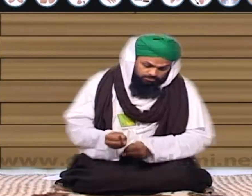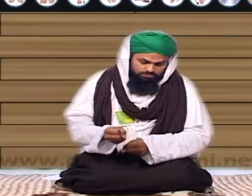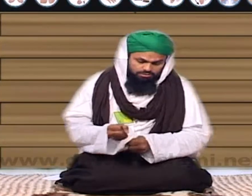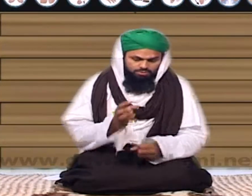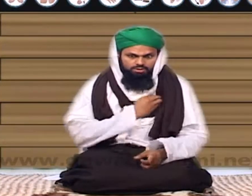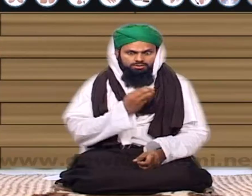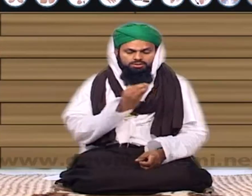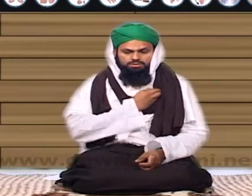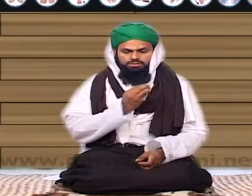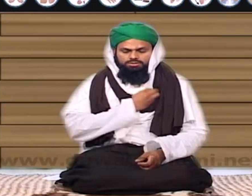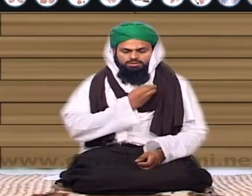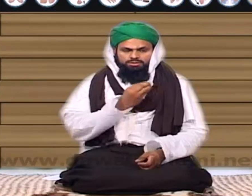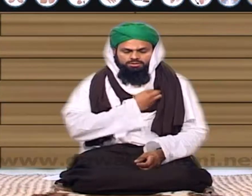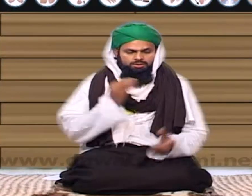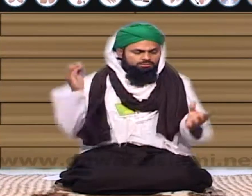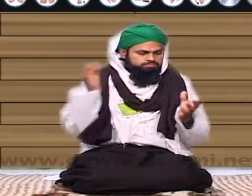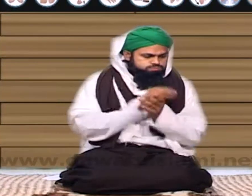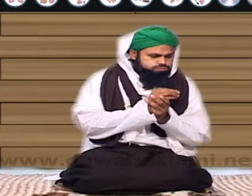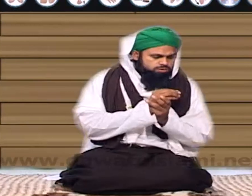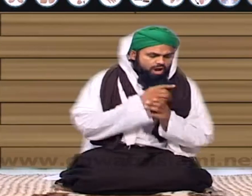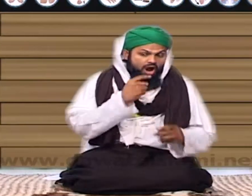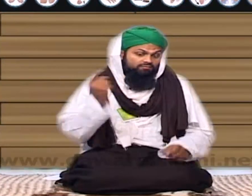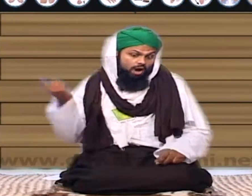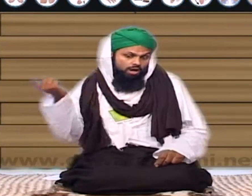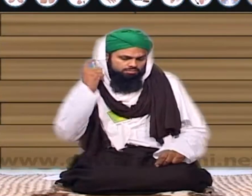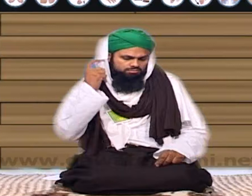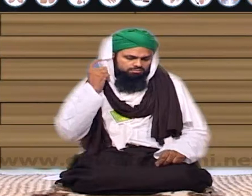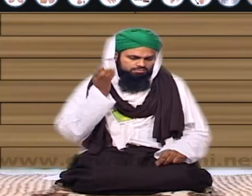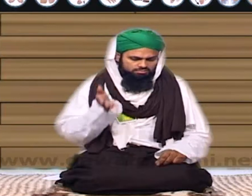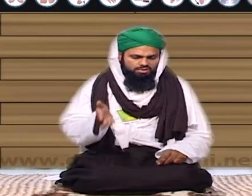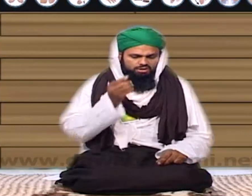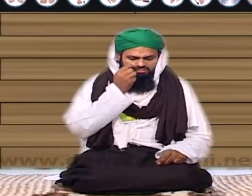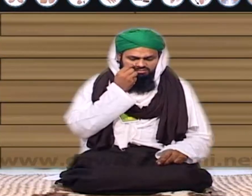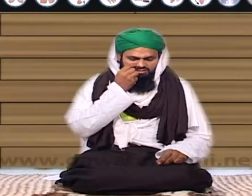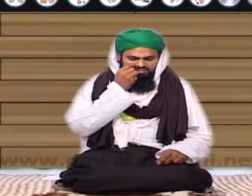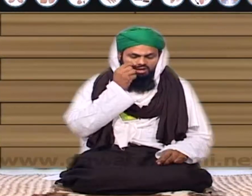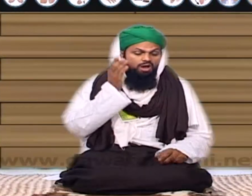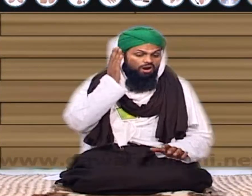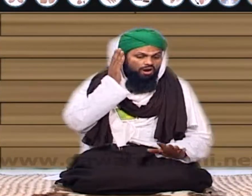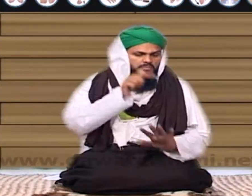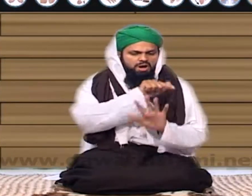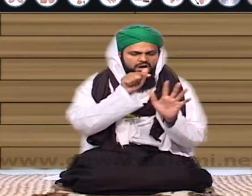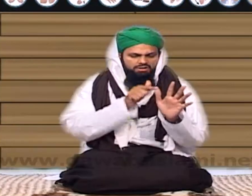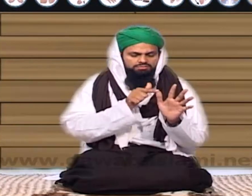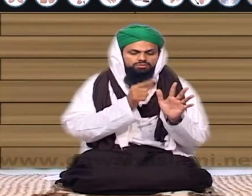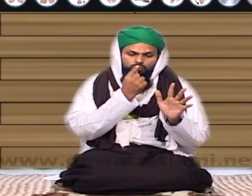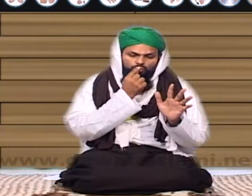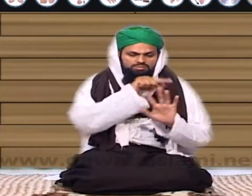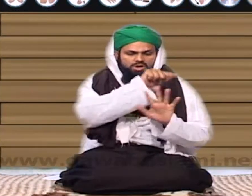مجھ پر ہیبت طاری ہوئی اور میں بھاگنے لگا تو غیب سے آواز آئی کہ یہ نماز روزے کی پابندی نہیں کرتا